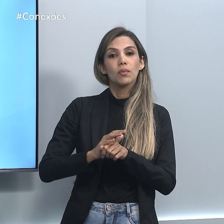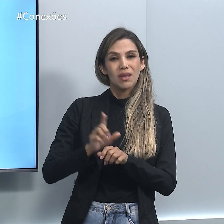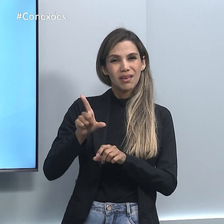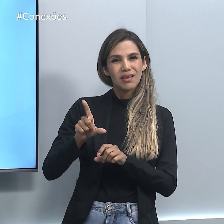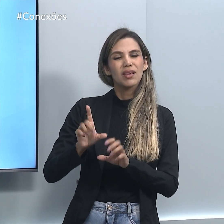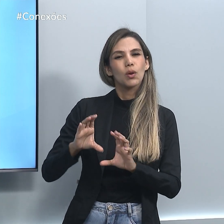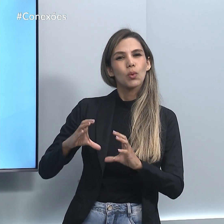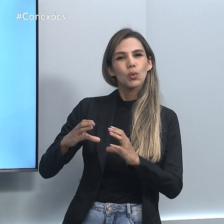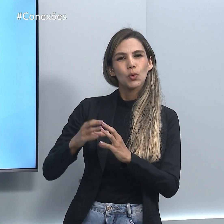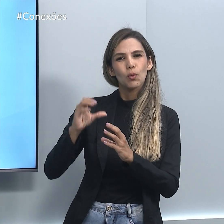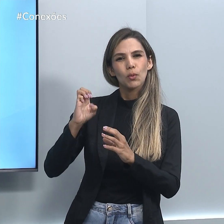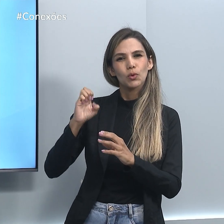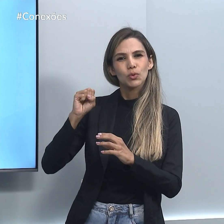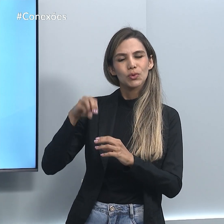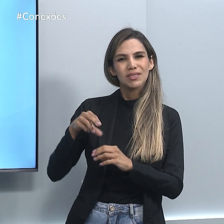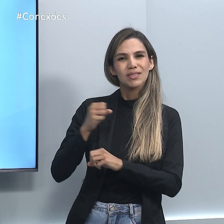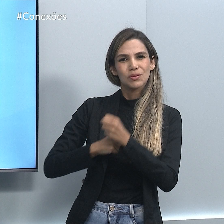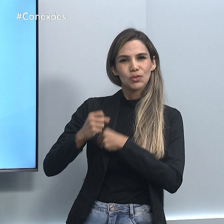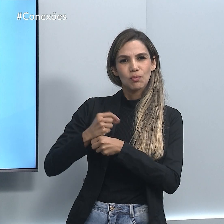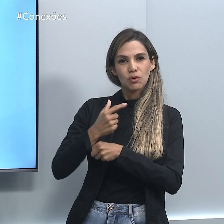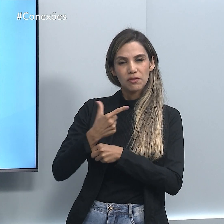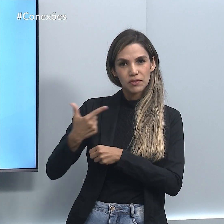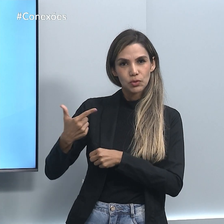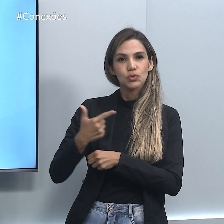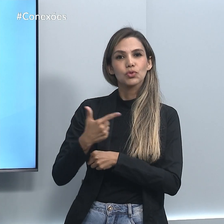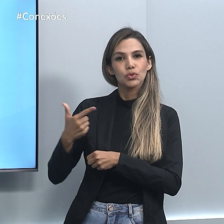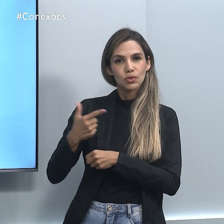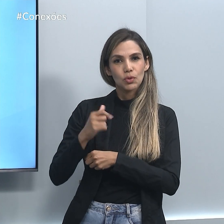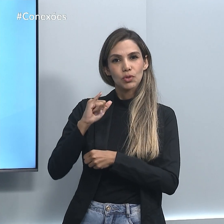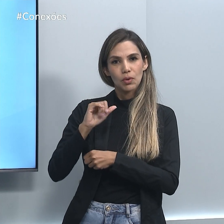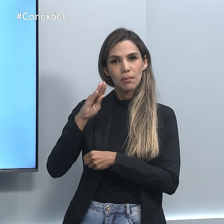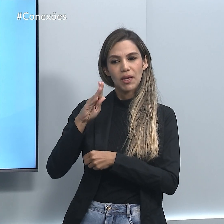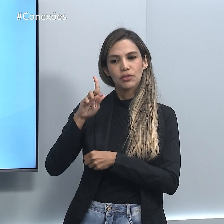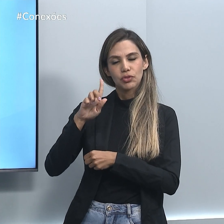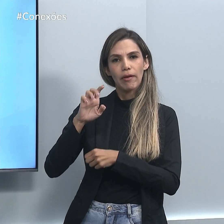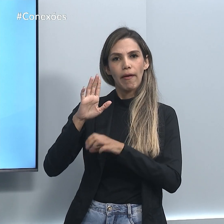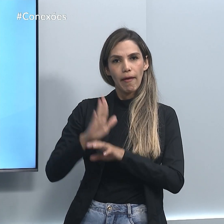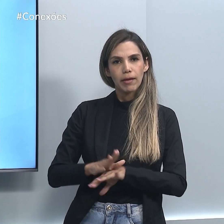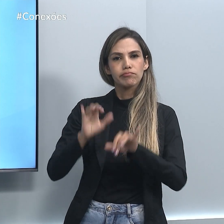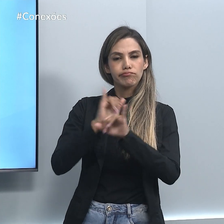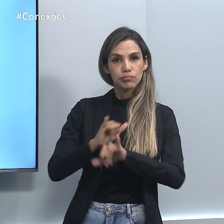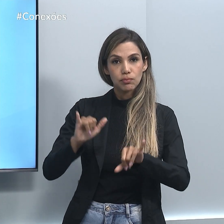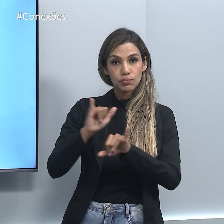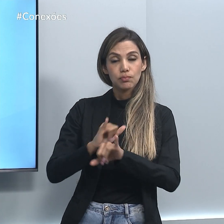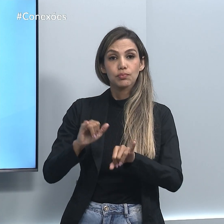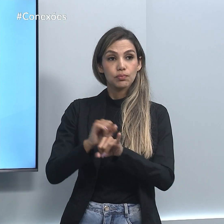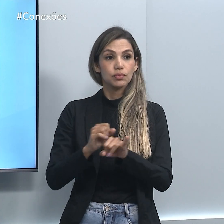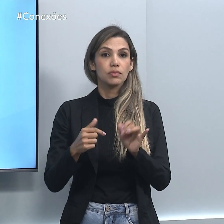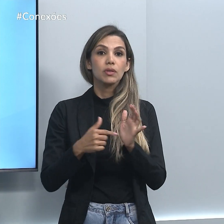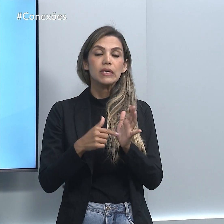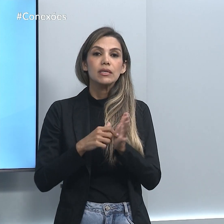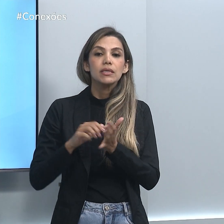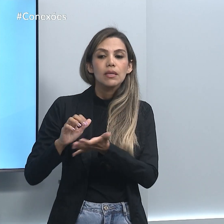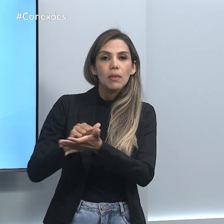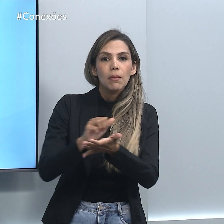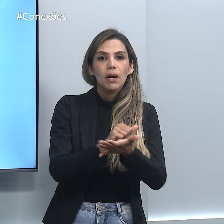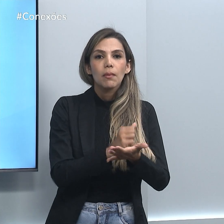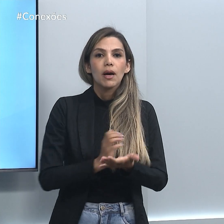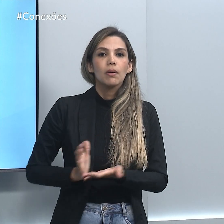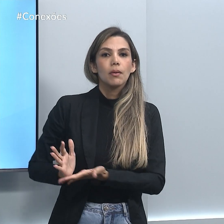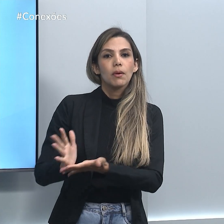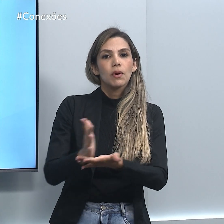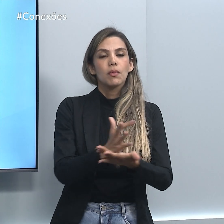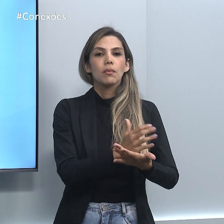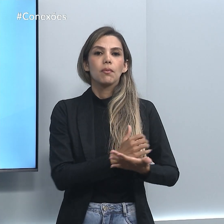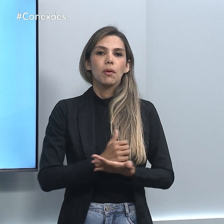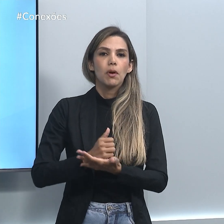estudo Censo 2022, Quilombolas do IBGE. E a publicação reúne pela primeira vez dados